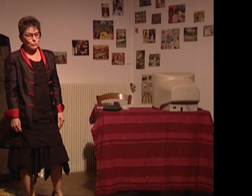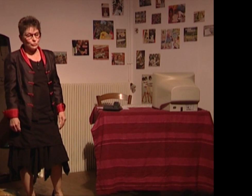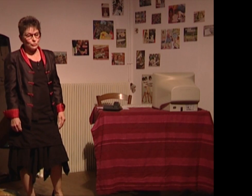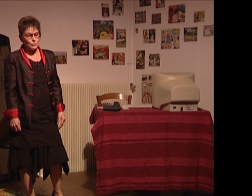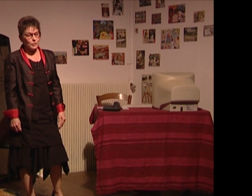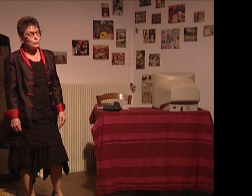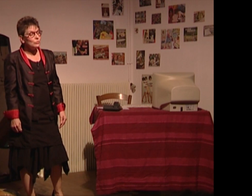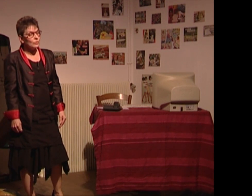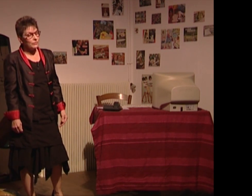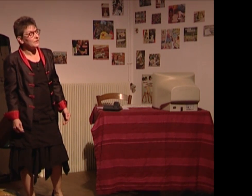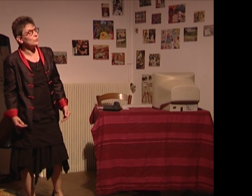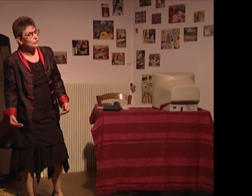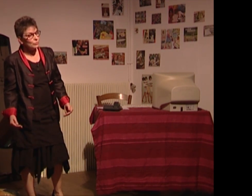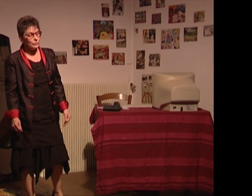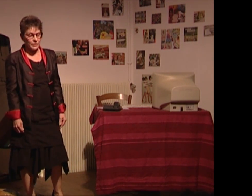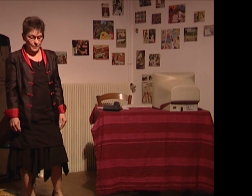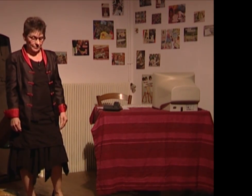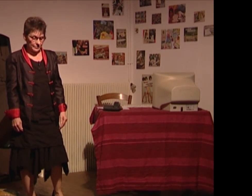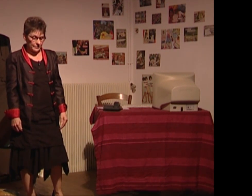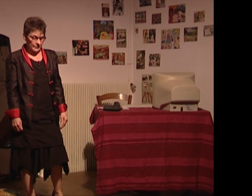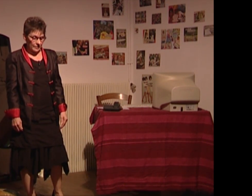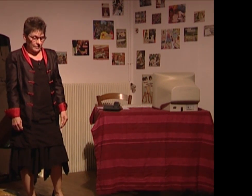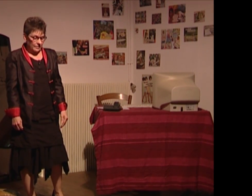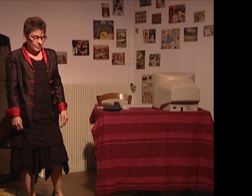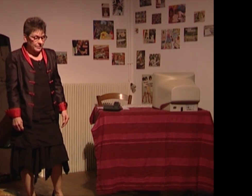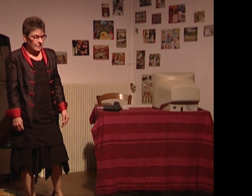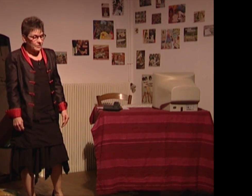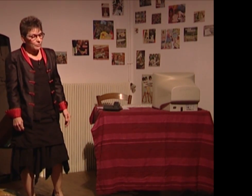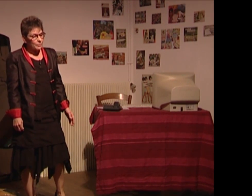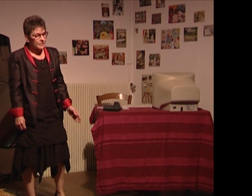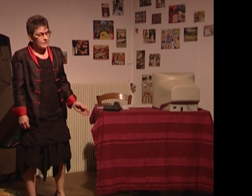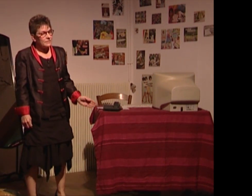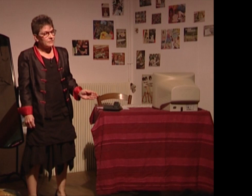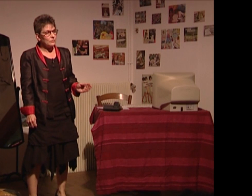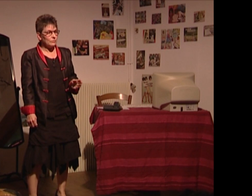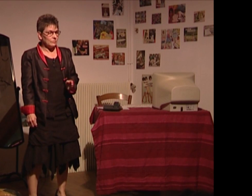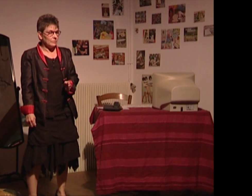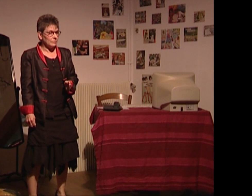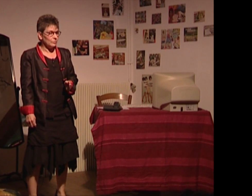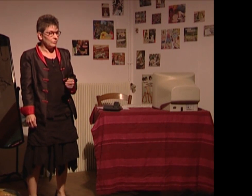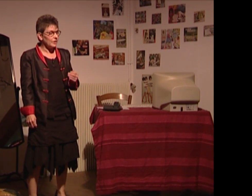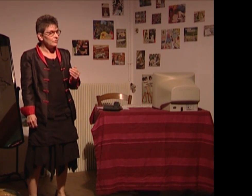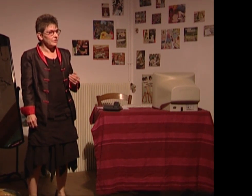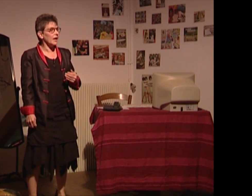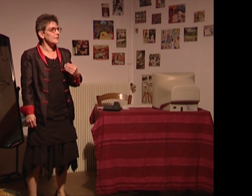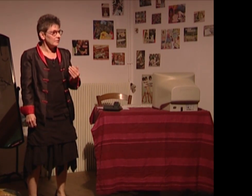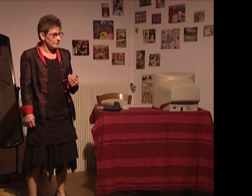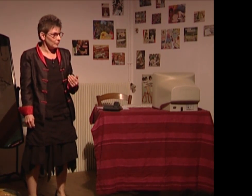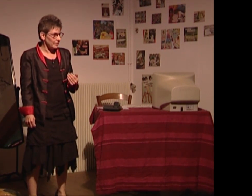son tuteur en fait, qui était aussi son beau-frère. Et puis cette gamine, ça lui a pris 6 ans pour réussir à dire ce qui lui arrivait.